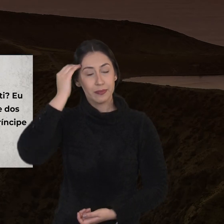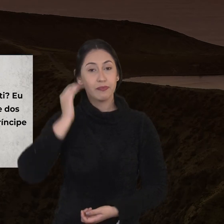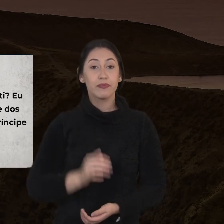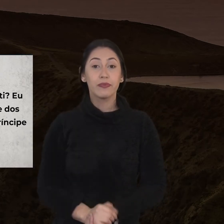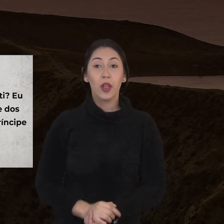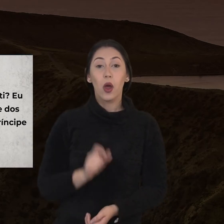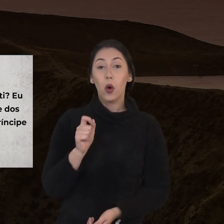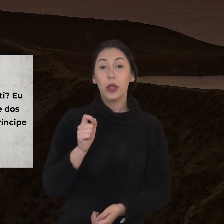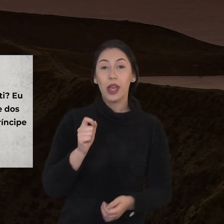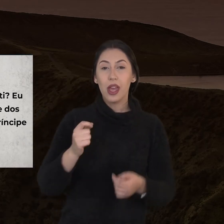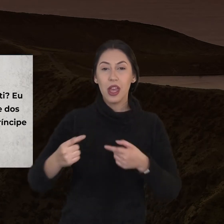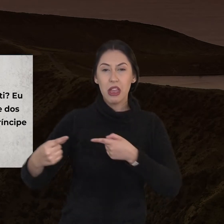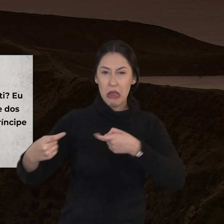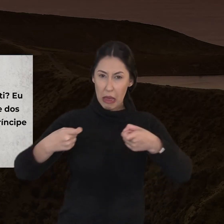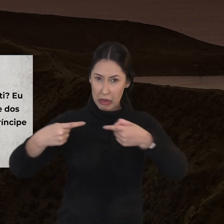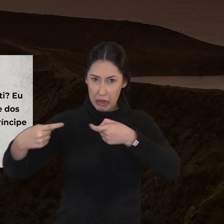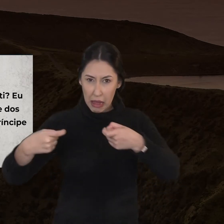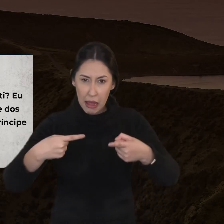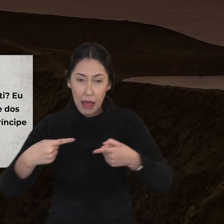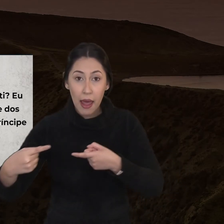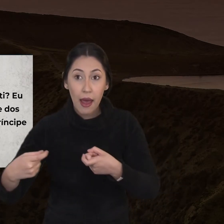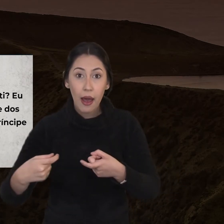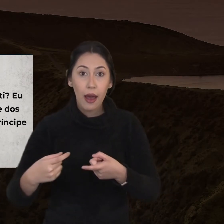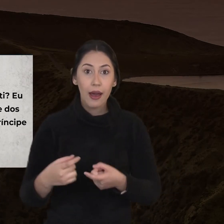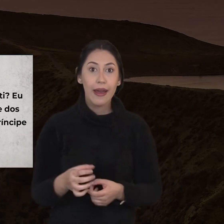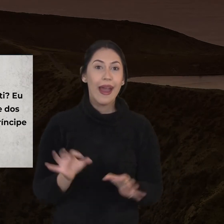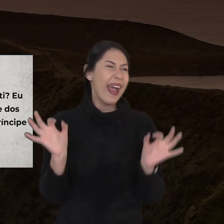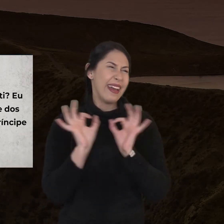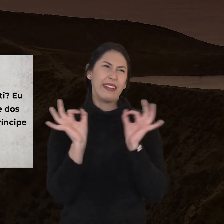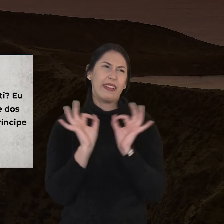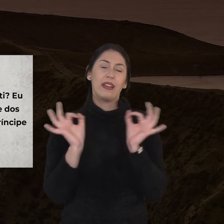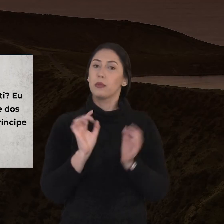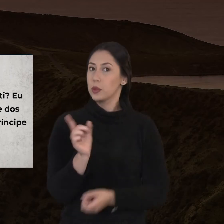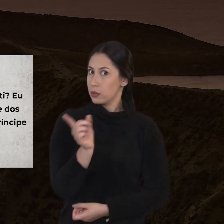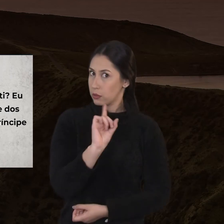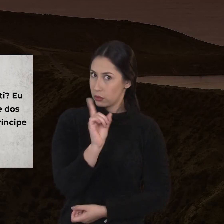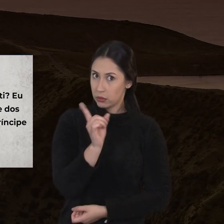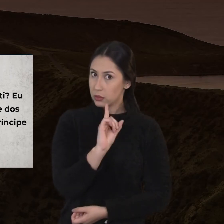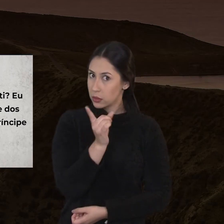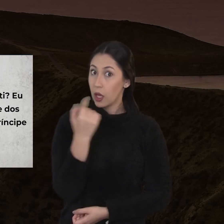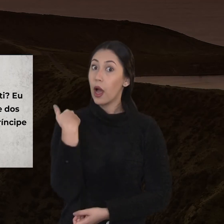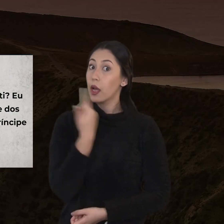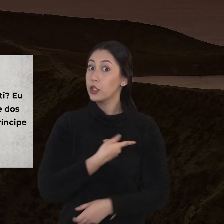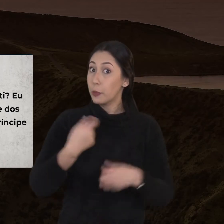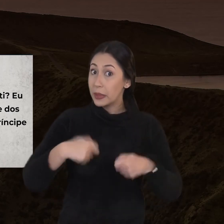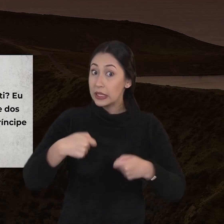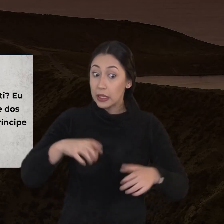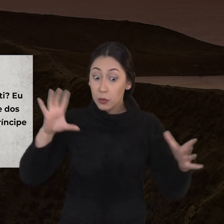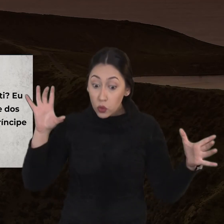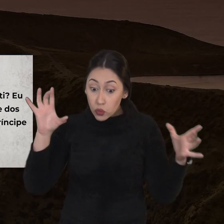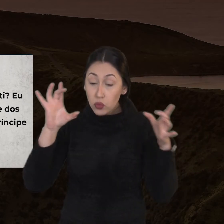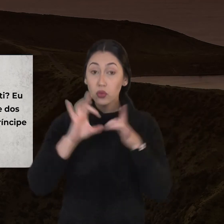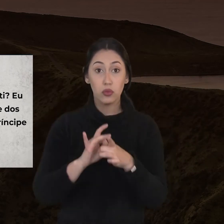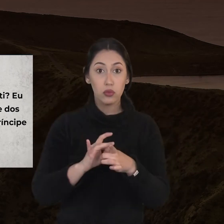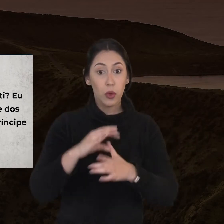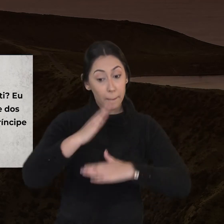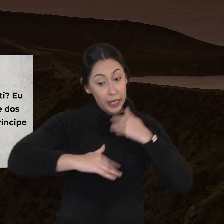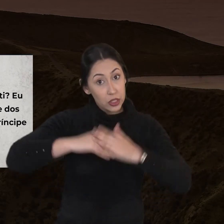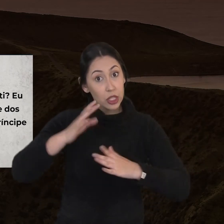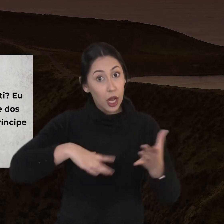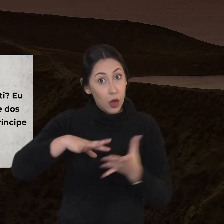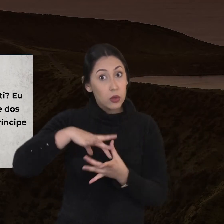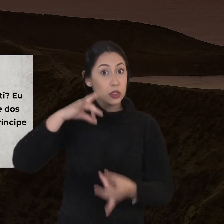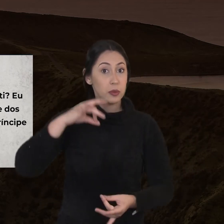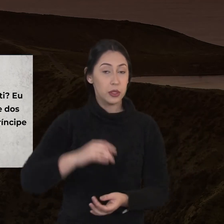exército de deus e essa e os principados e potestades não é tão simples assim por isso nós precisamos nos unir para me exercitar o espírito irmão